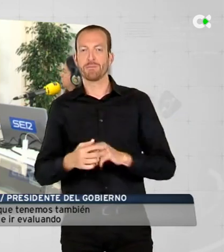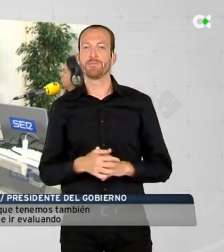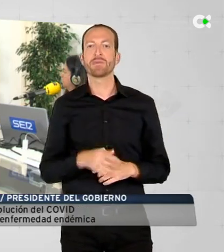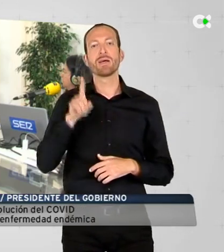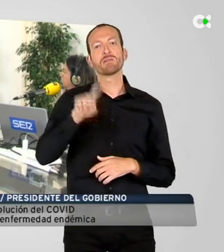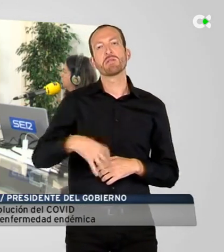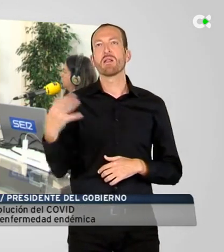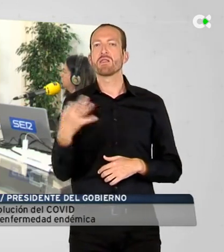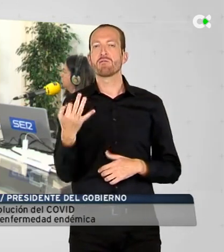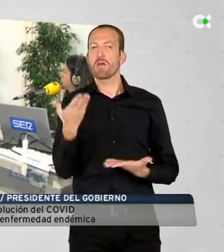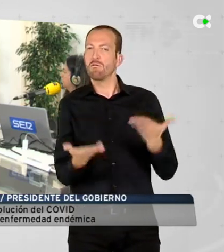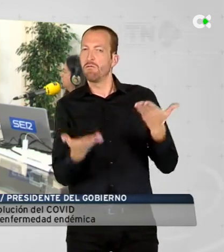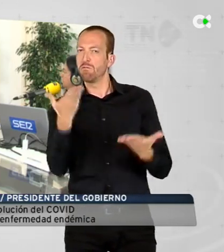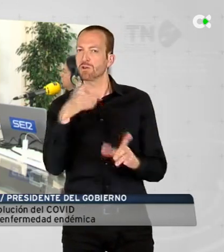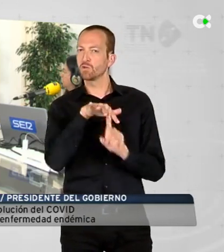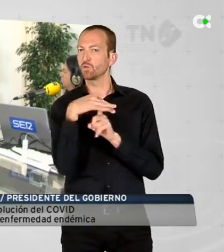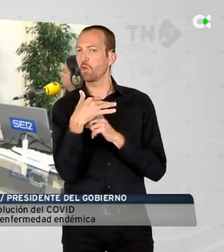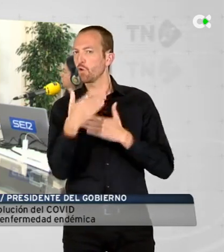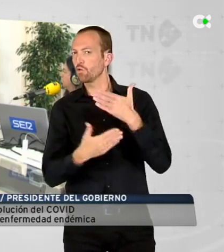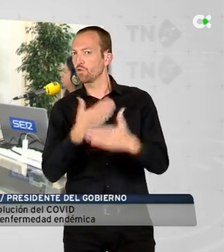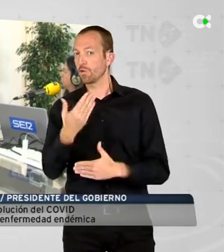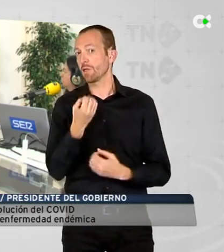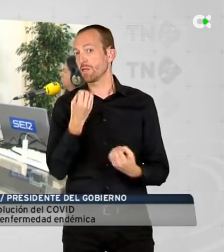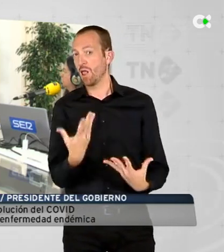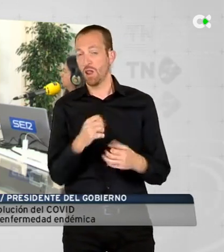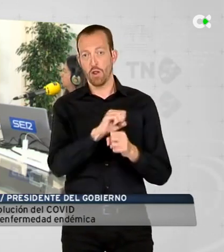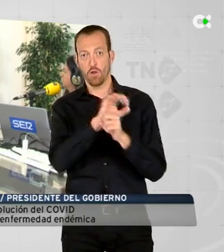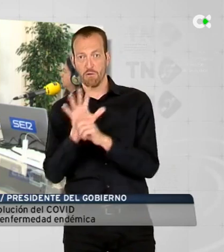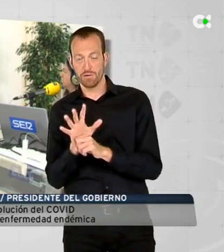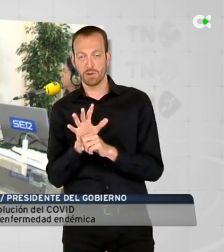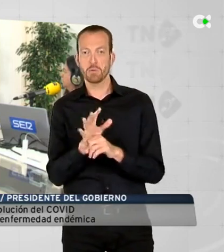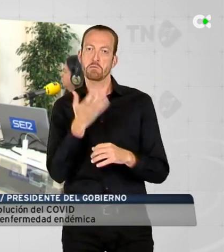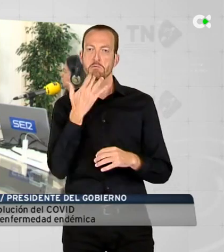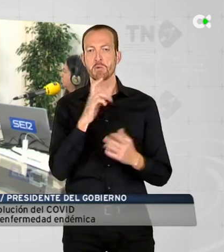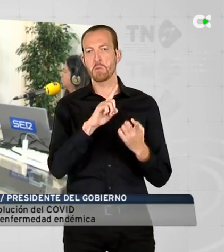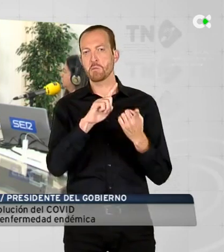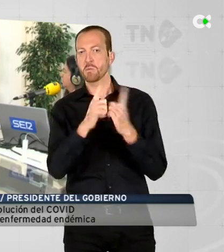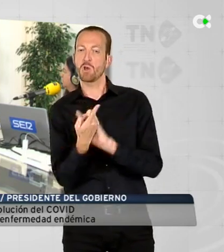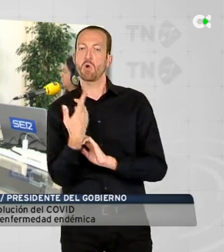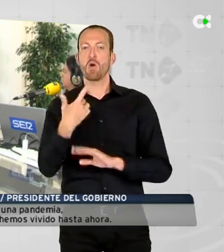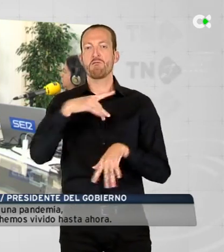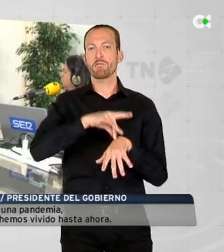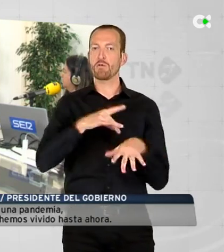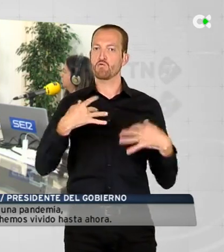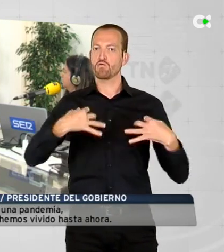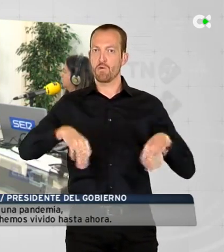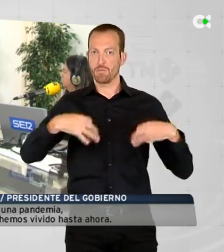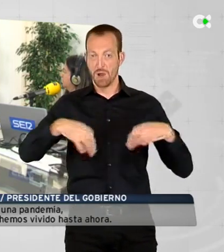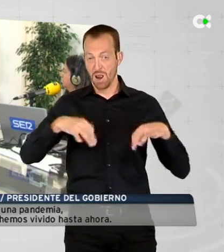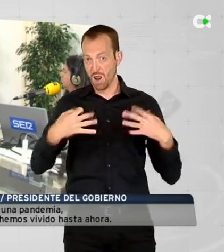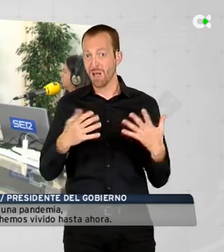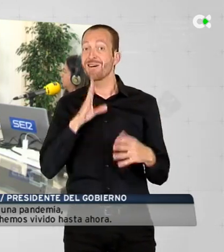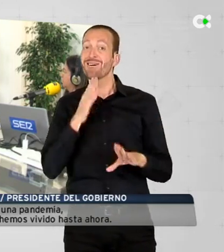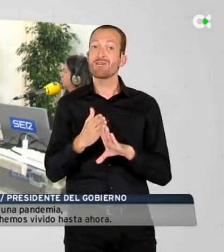evaluando la evolución del COVID hacia una enfermedad endémica de una